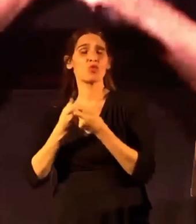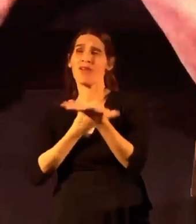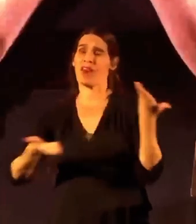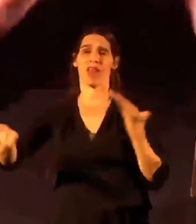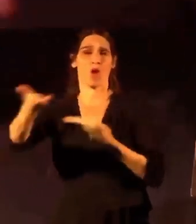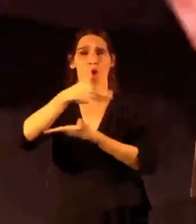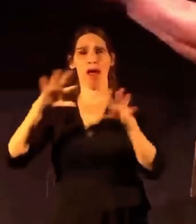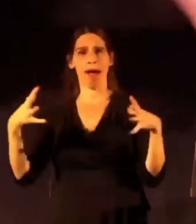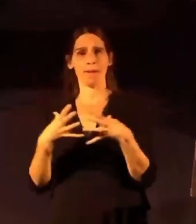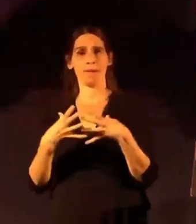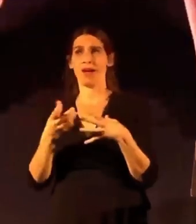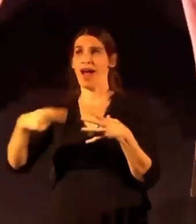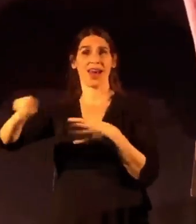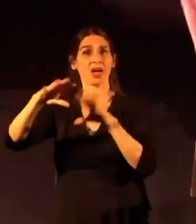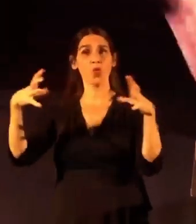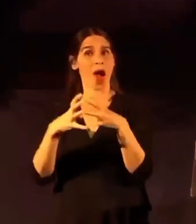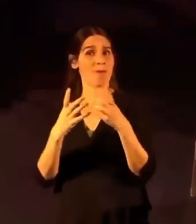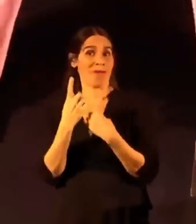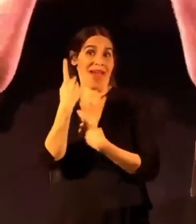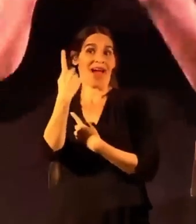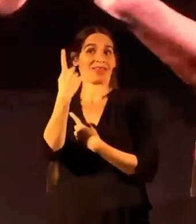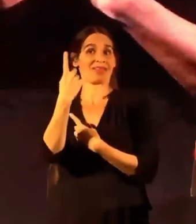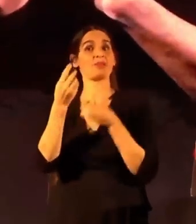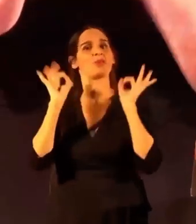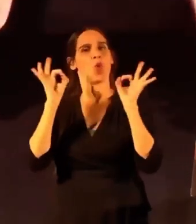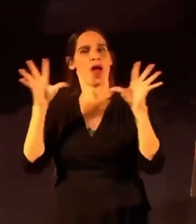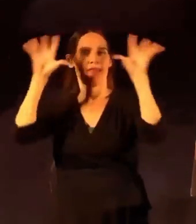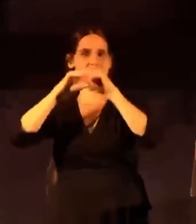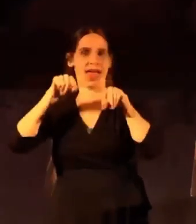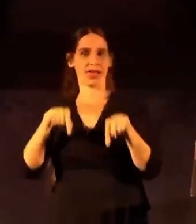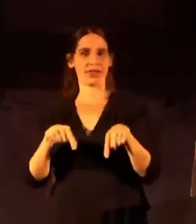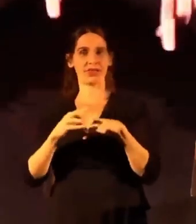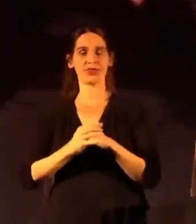העם. אנחנו עם אחד, בייחוד הערב.